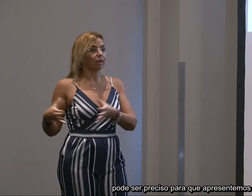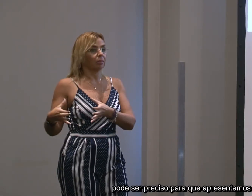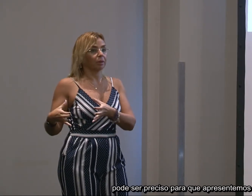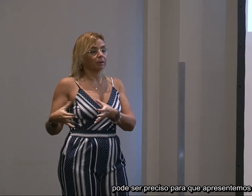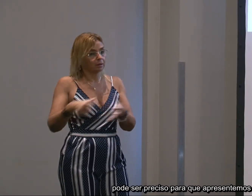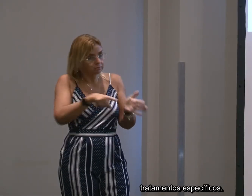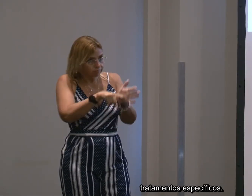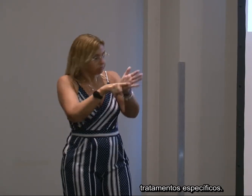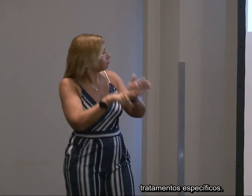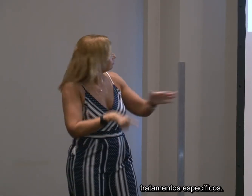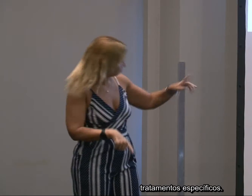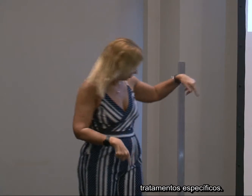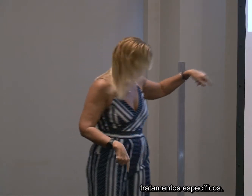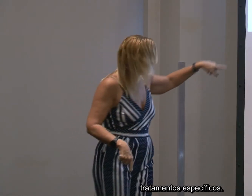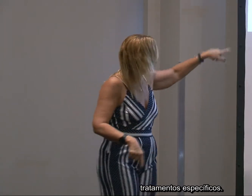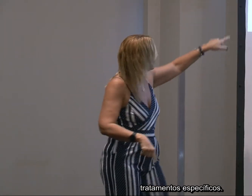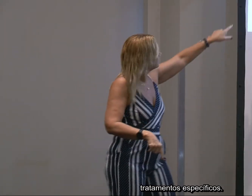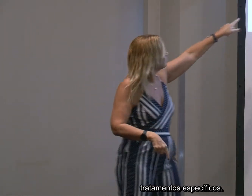apresente tratamentos específicos.